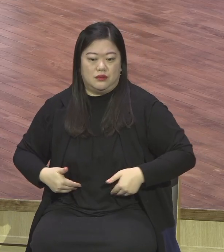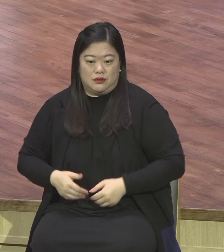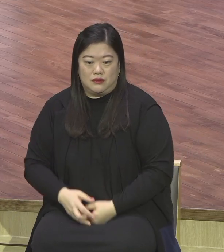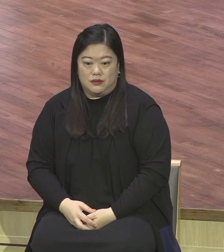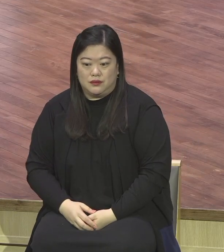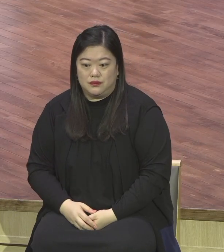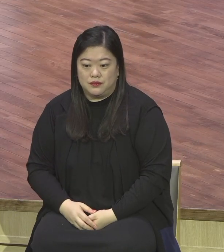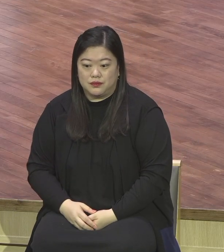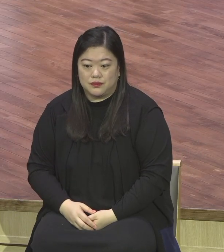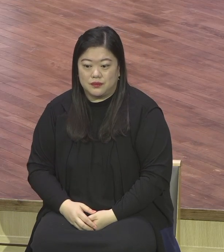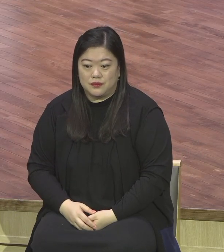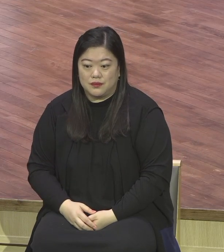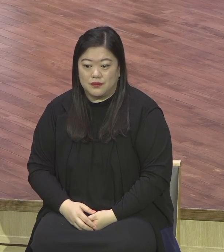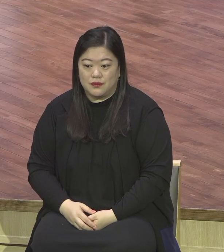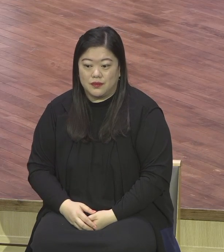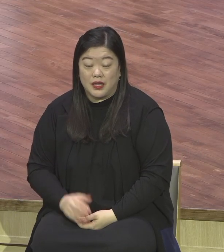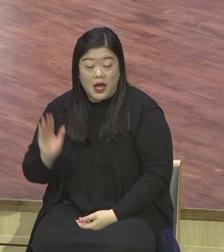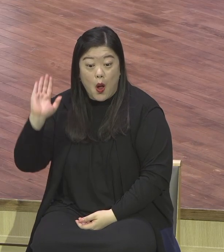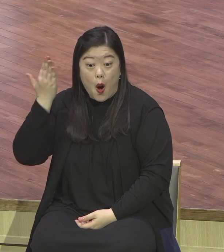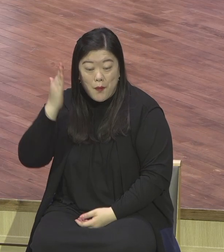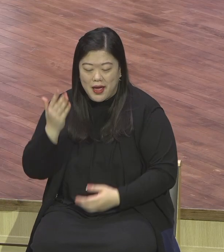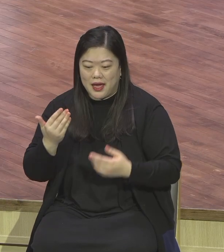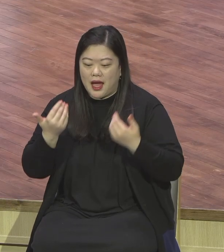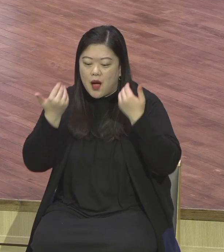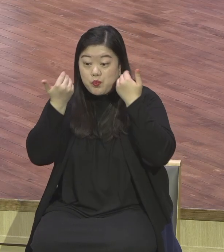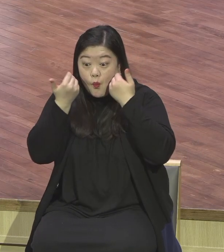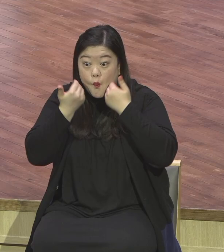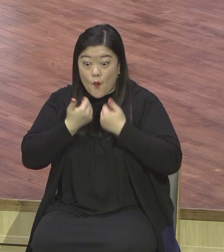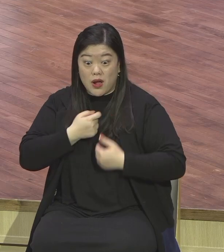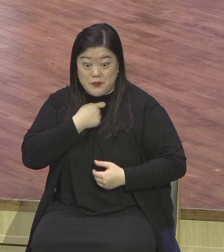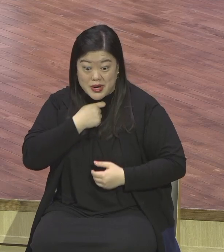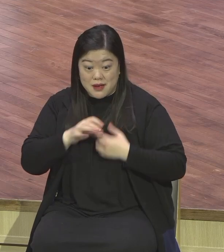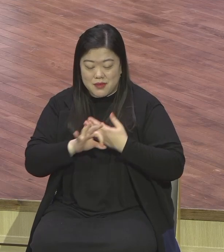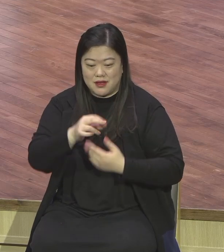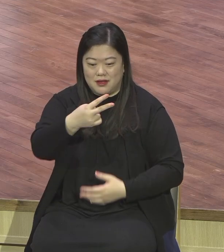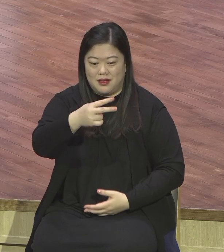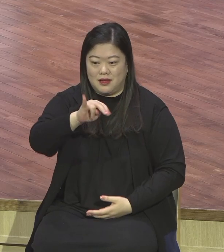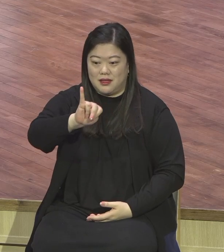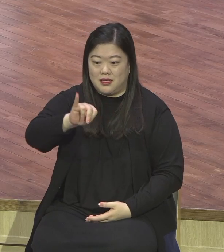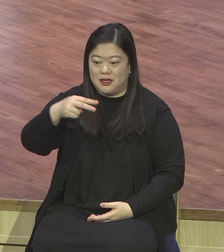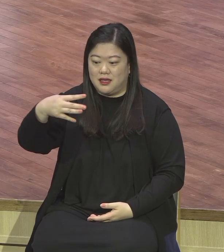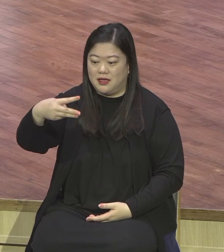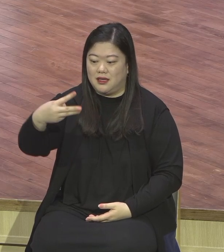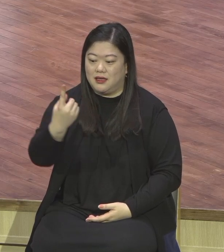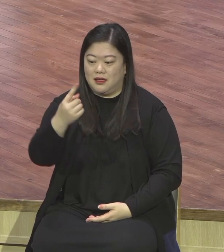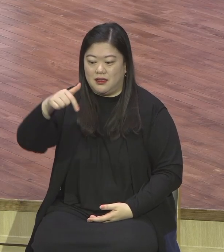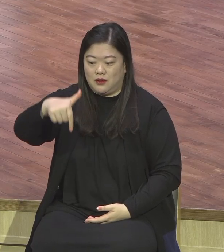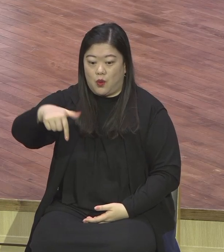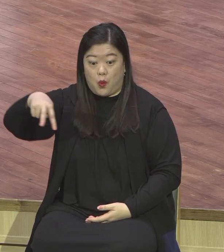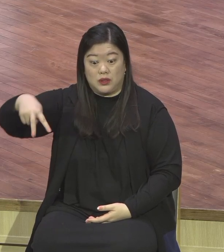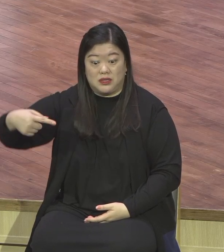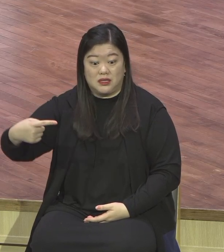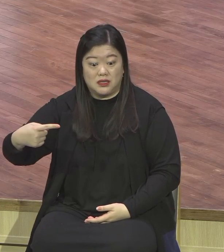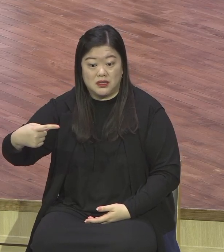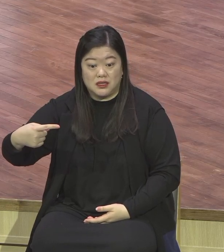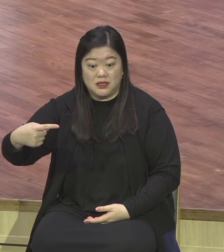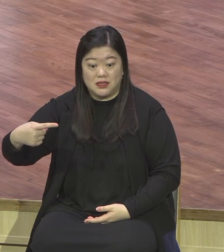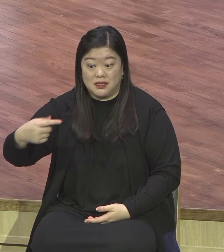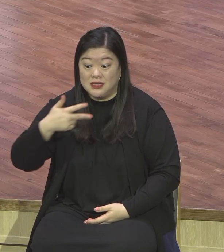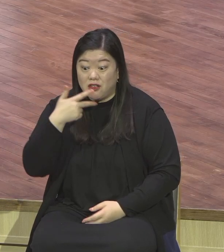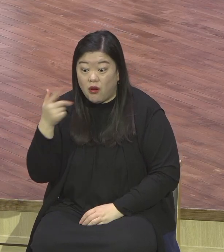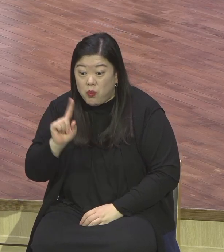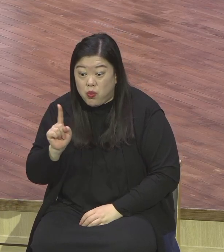요즘은 다이어트 한 다음에서 디톡스 용법을 써죠 디톡스 용법을 써는데 디톡스가 뭐요?